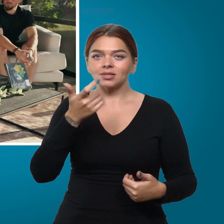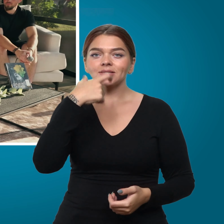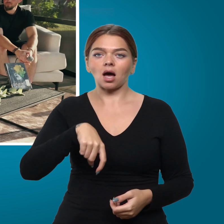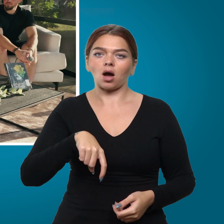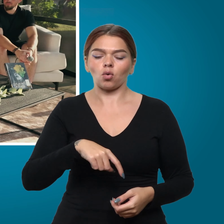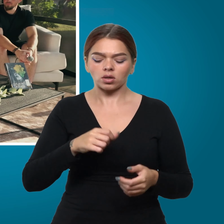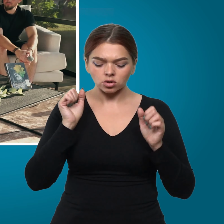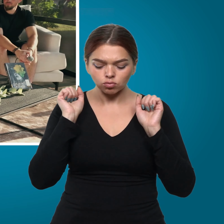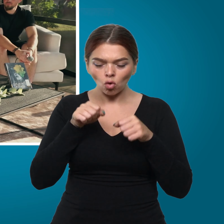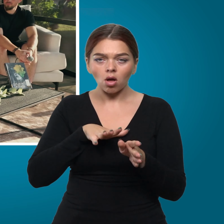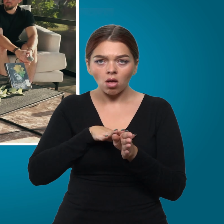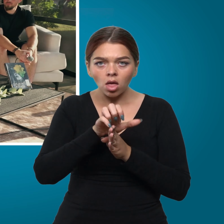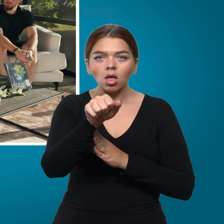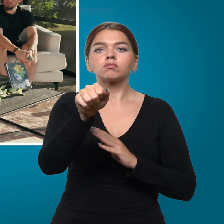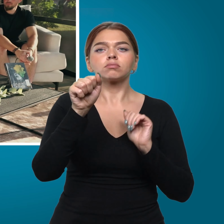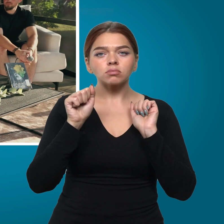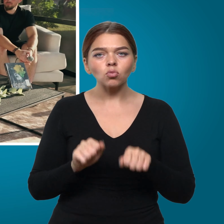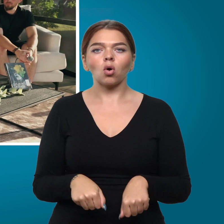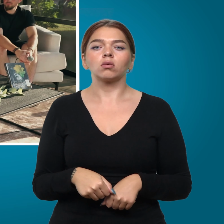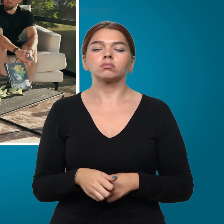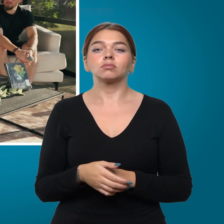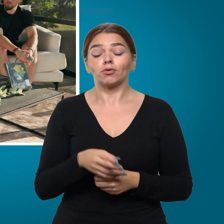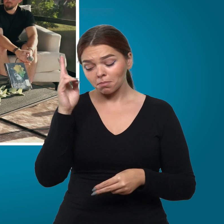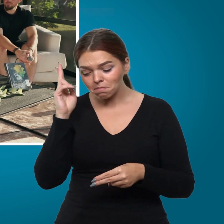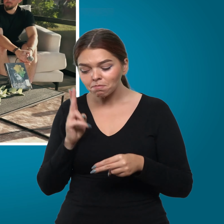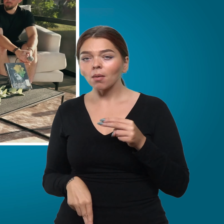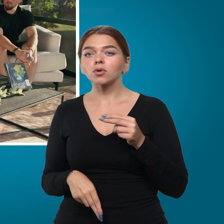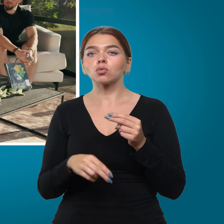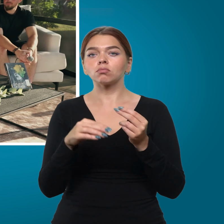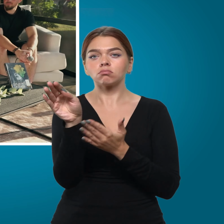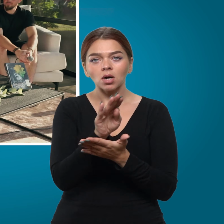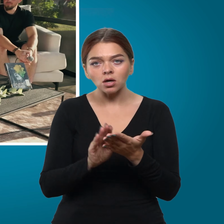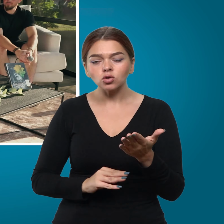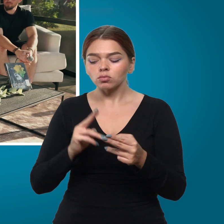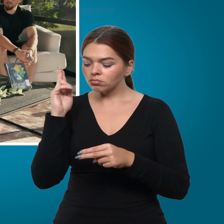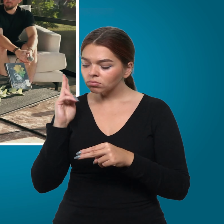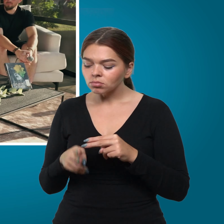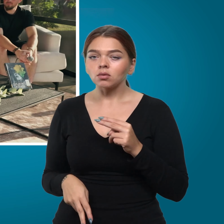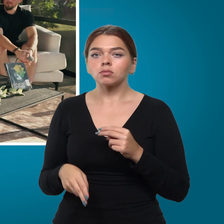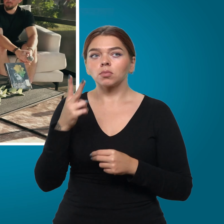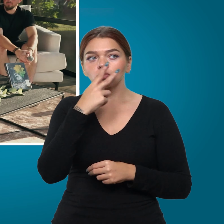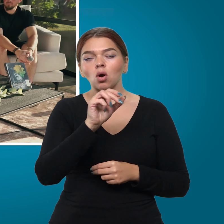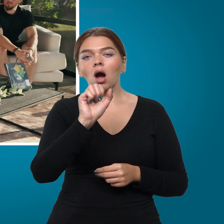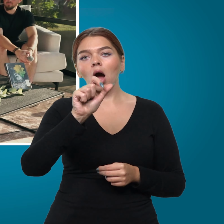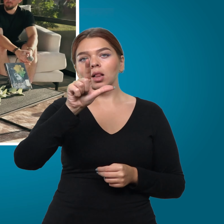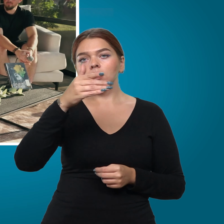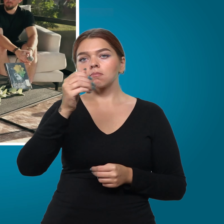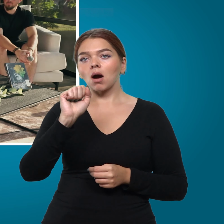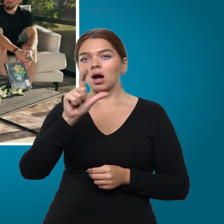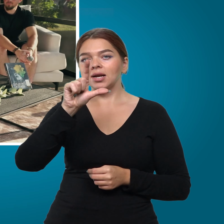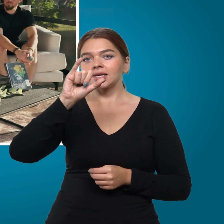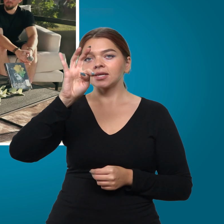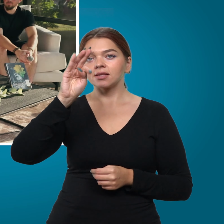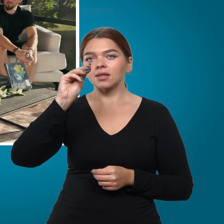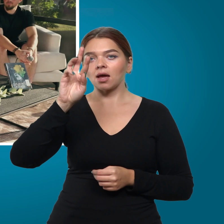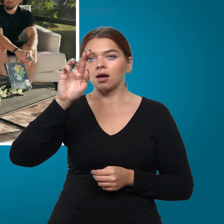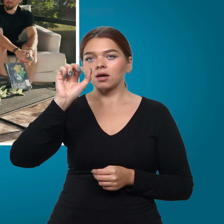tai galvoju, reikia pabaigti, nu kiek galima. Tai buvo tiesiog toks įrodymas sau, kad galiu